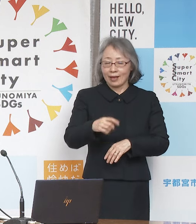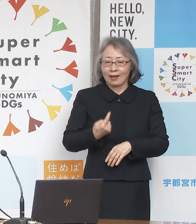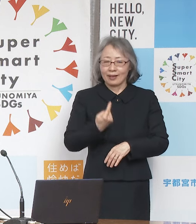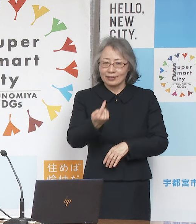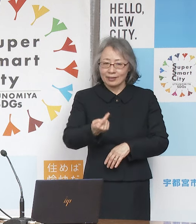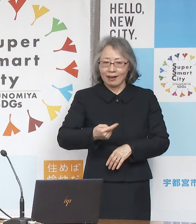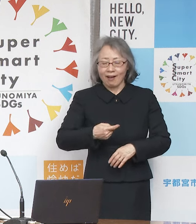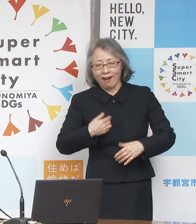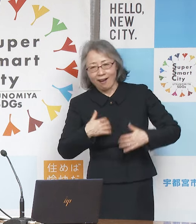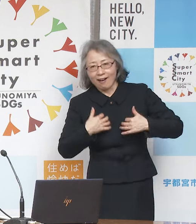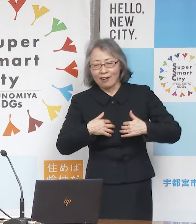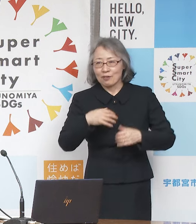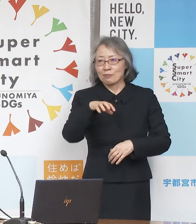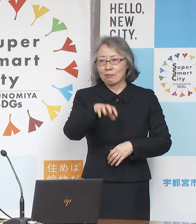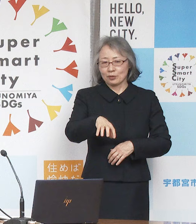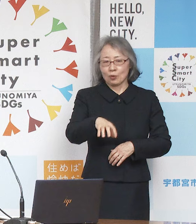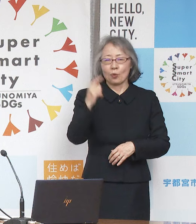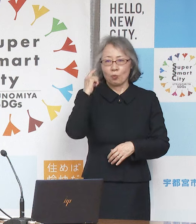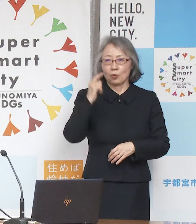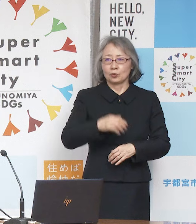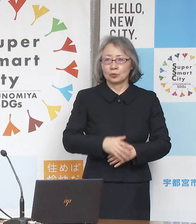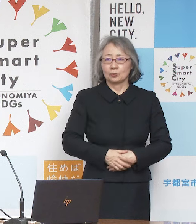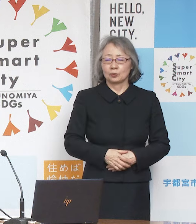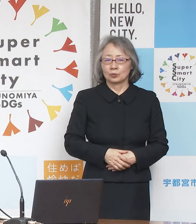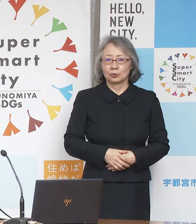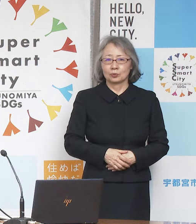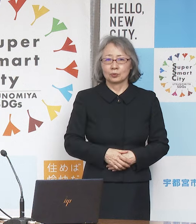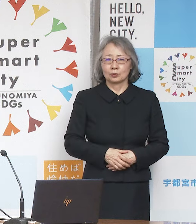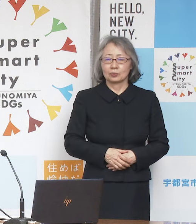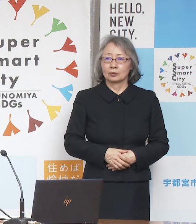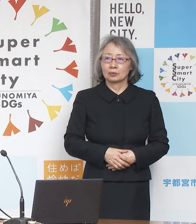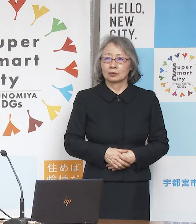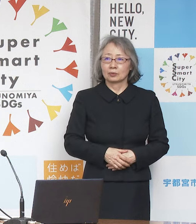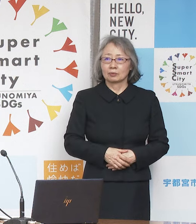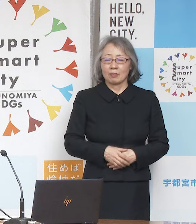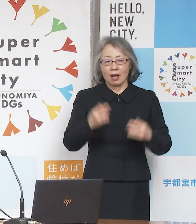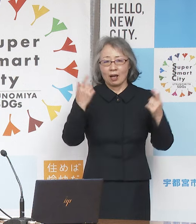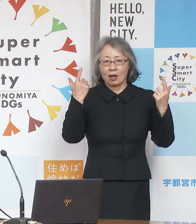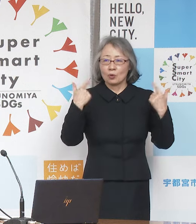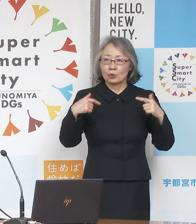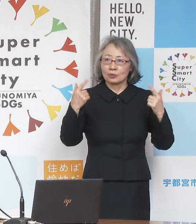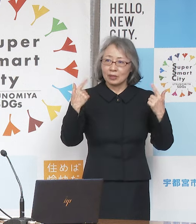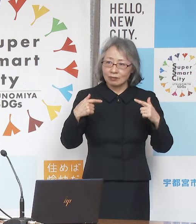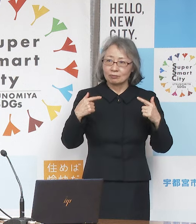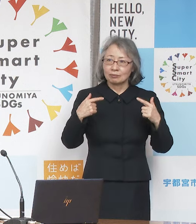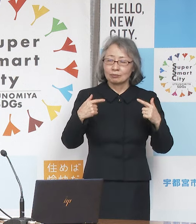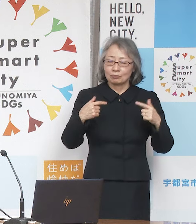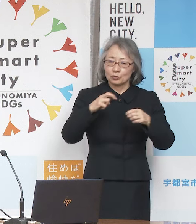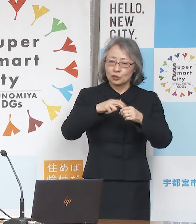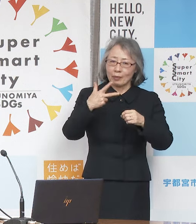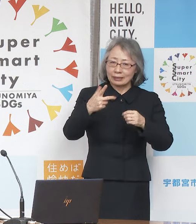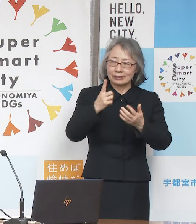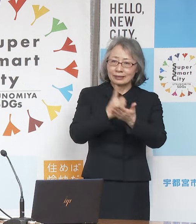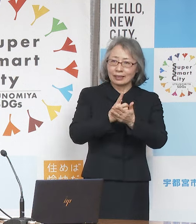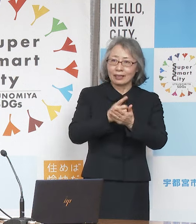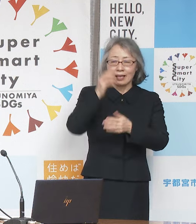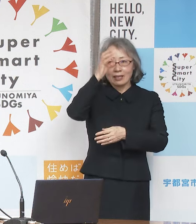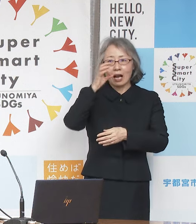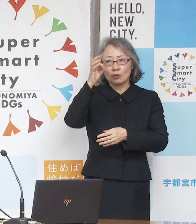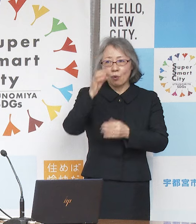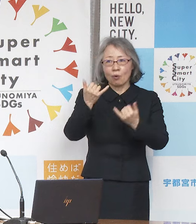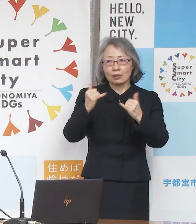ちょっとワクワクするような場所だったりすると思うんですけどもえまあの日常のあの市内の皆さんだけでなく観光